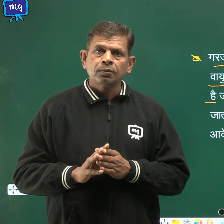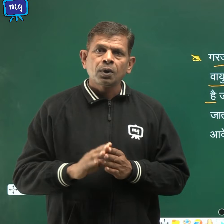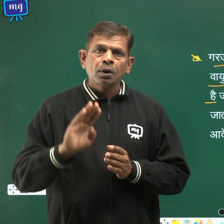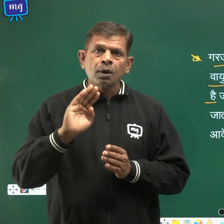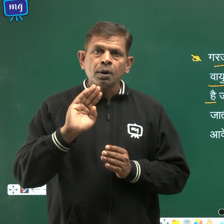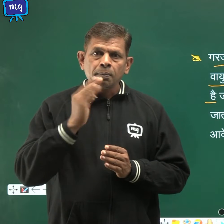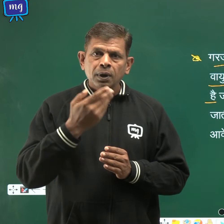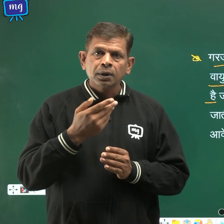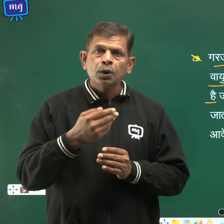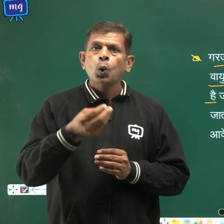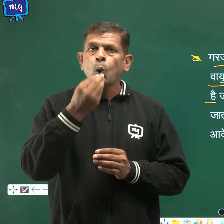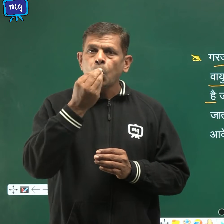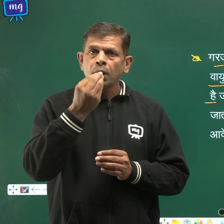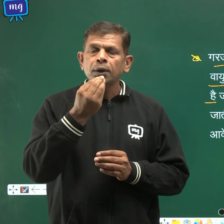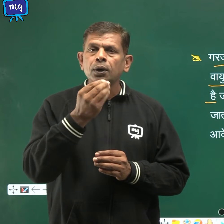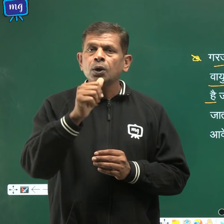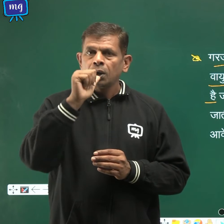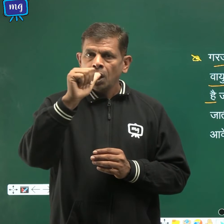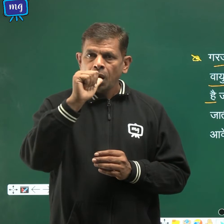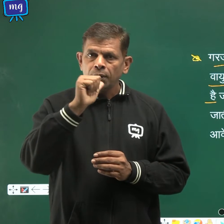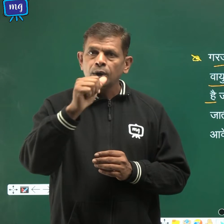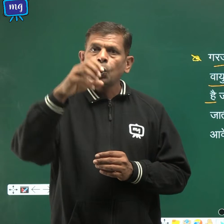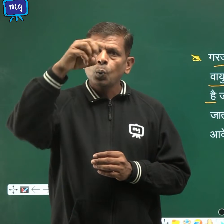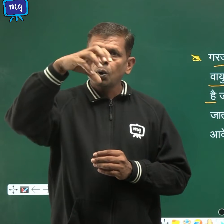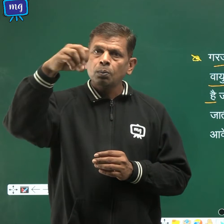जबकि जल की बूंदें